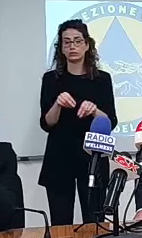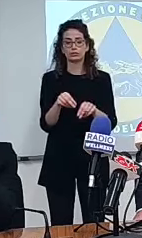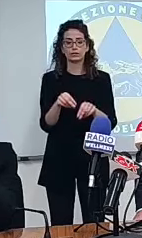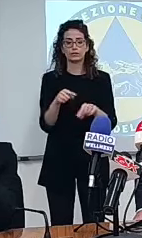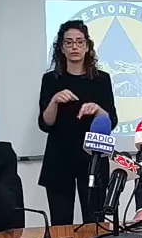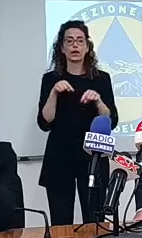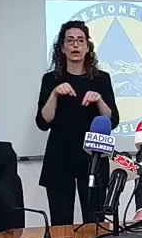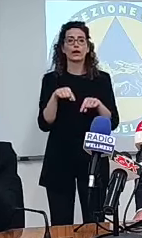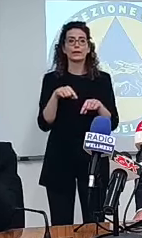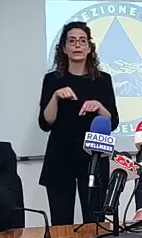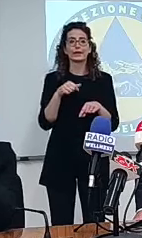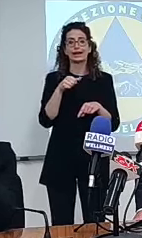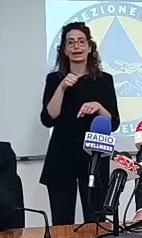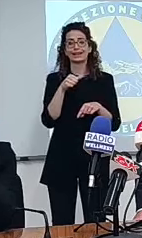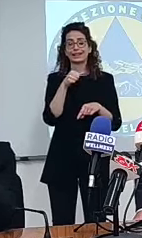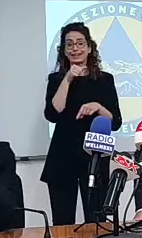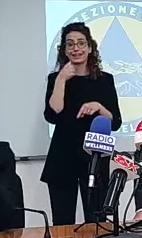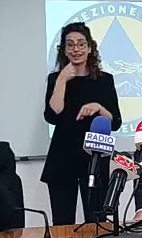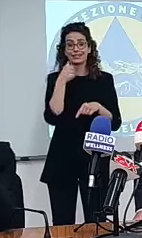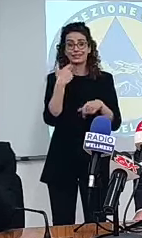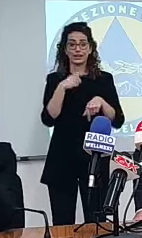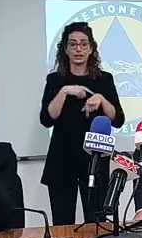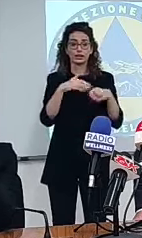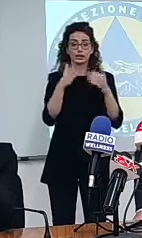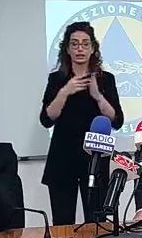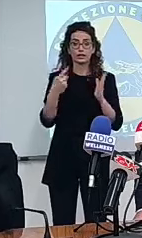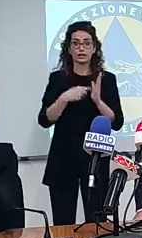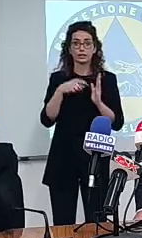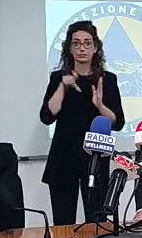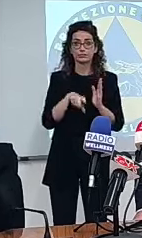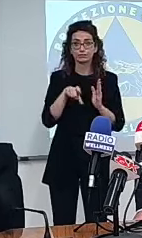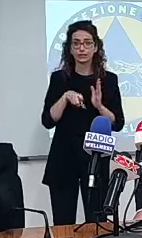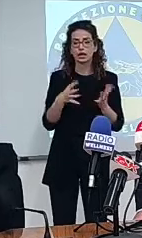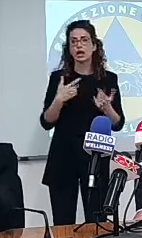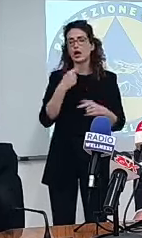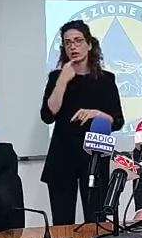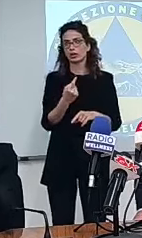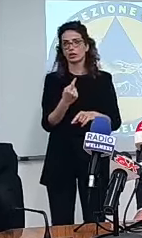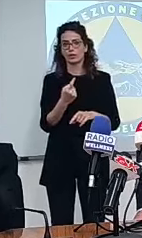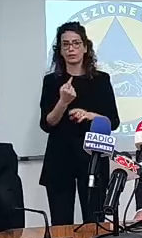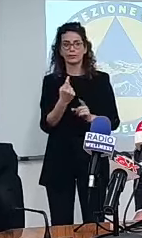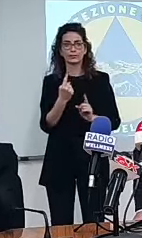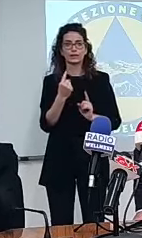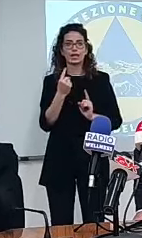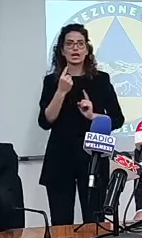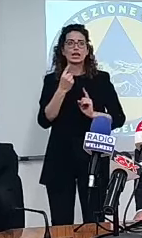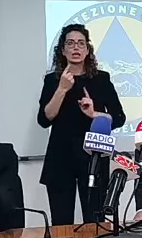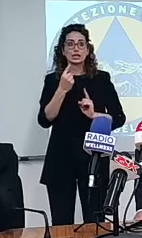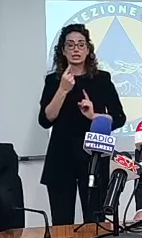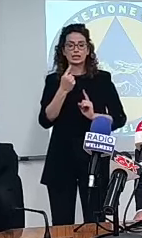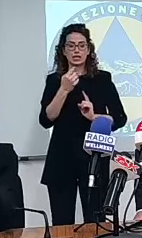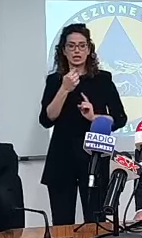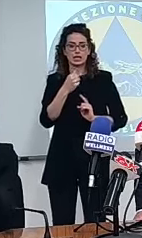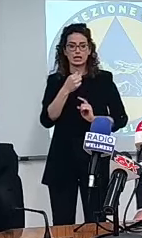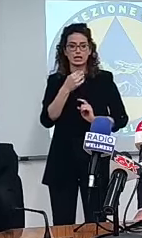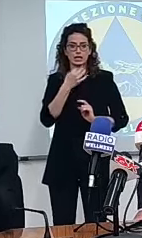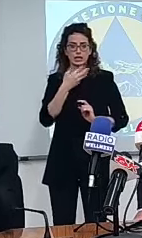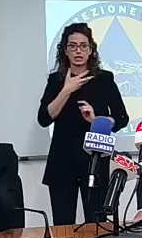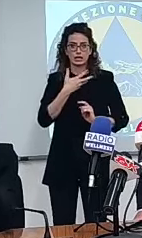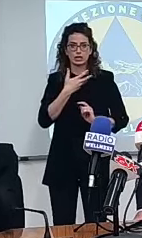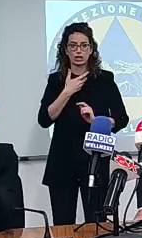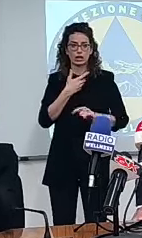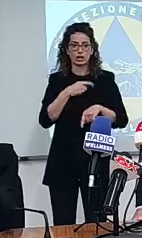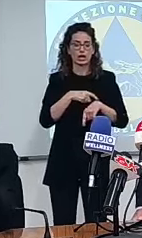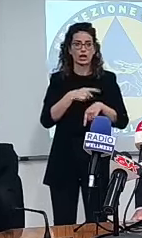senso oggi parlare di un coprifuoco? Allora io dico che se avesse senso non lo portavi dalle 10 alle 11, no? Lo portavi alle 6 di